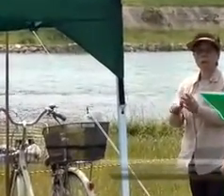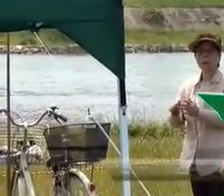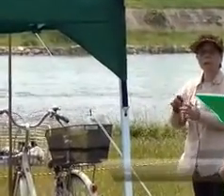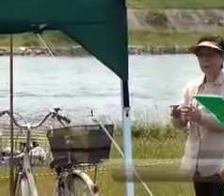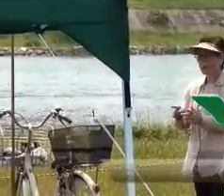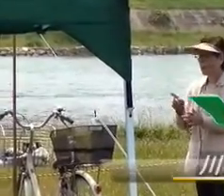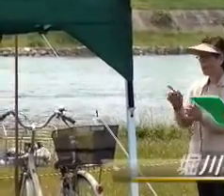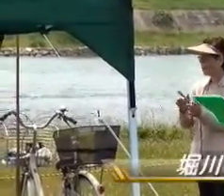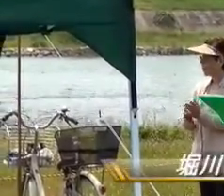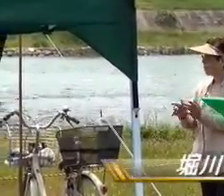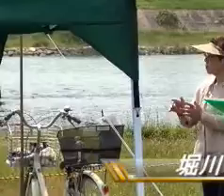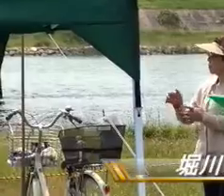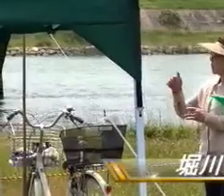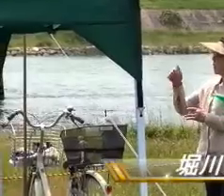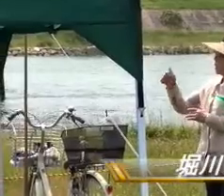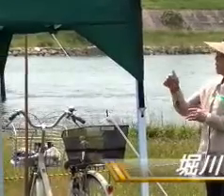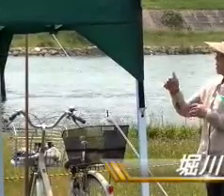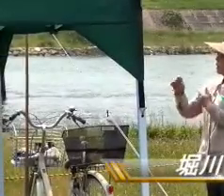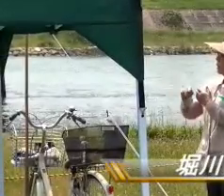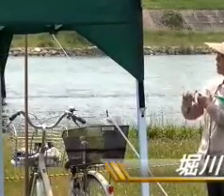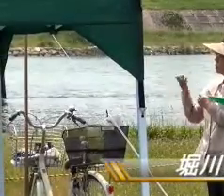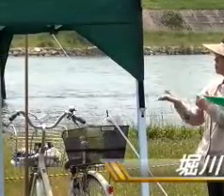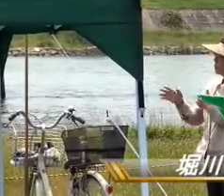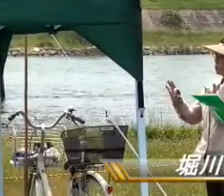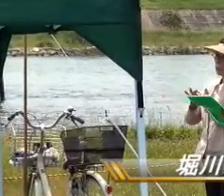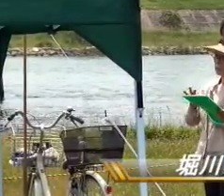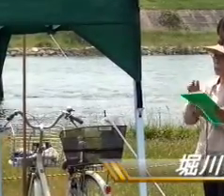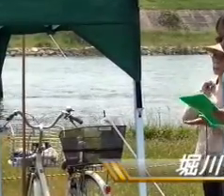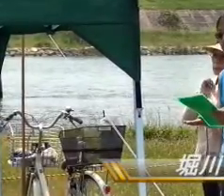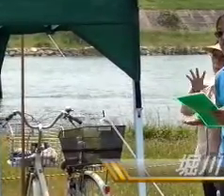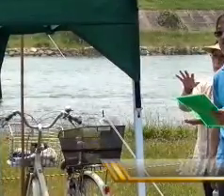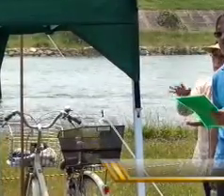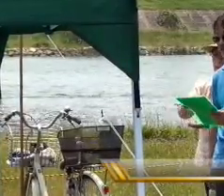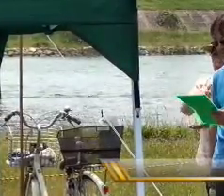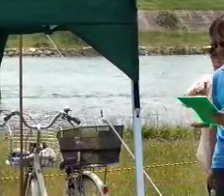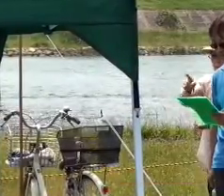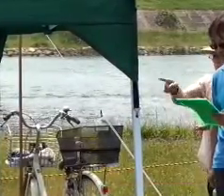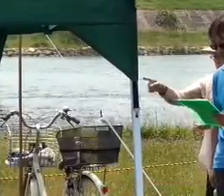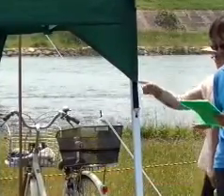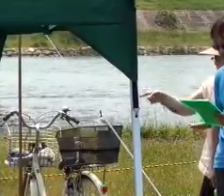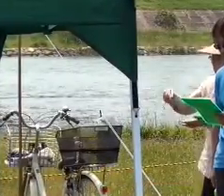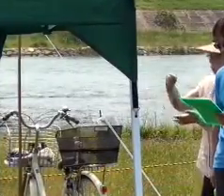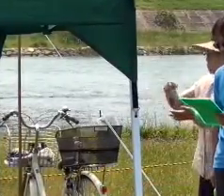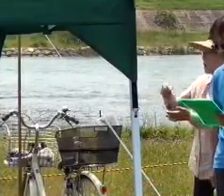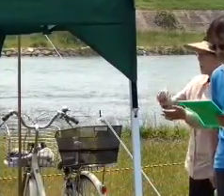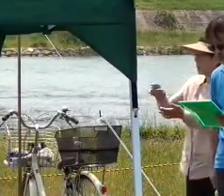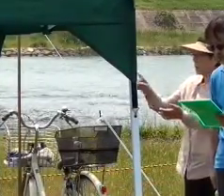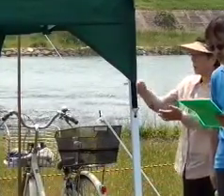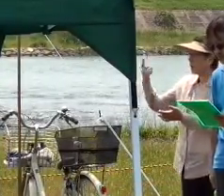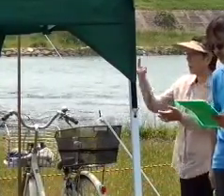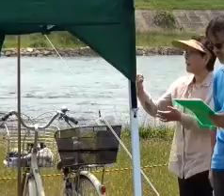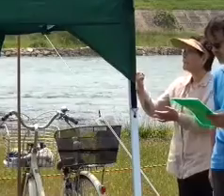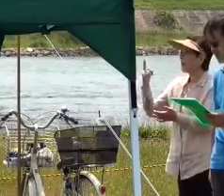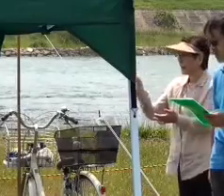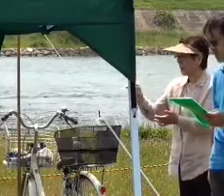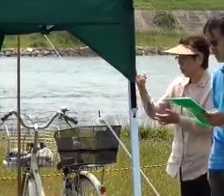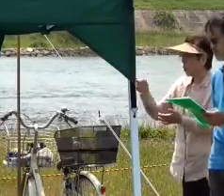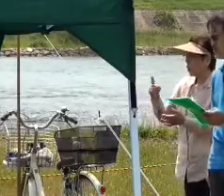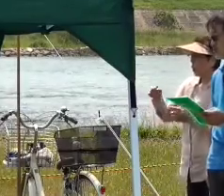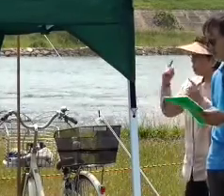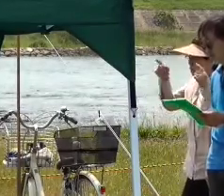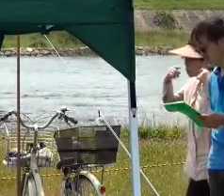そこでイエスは次の例えを話された。あなた方の中に100匹の羊を持っている人が